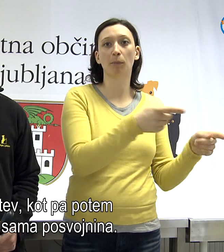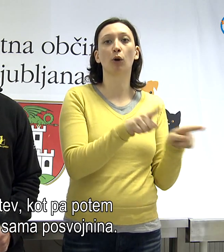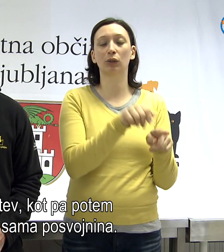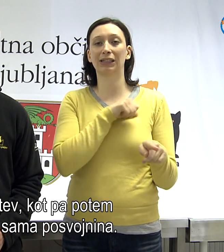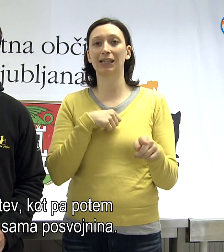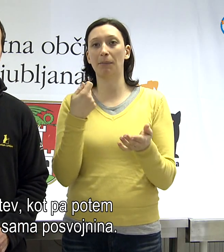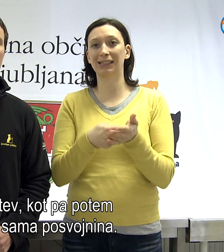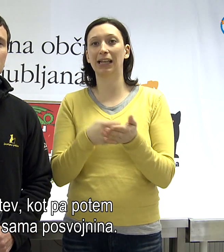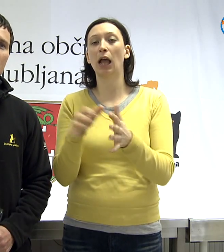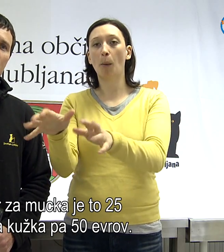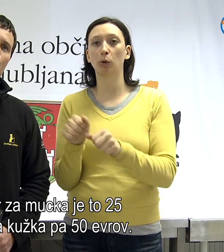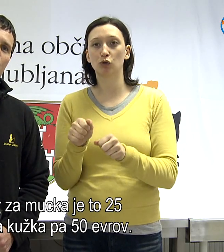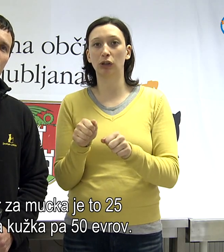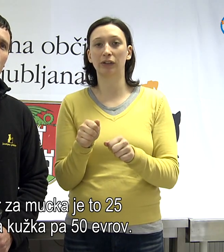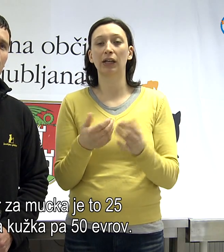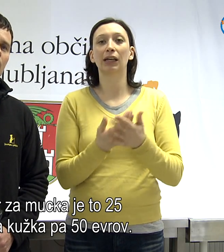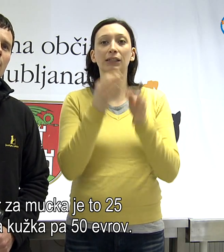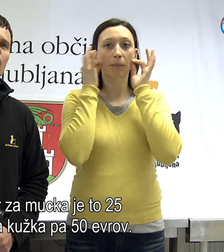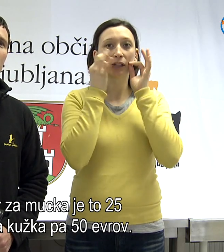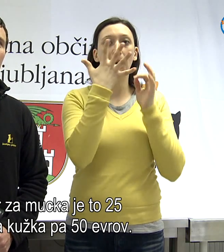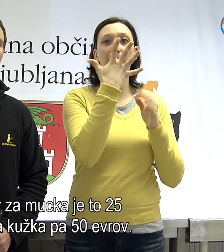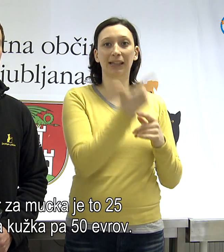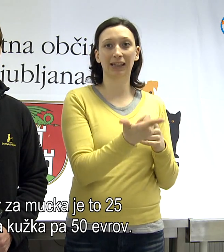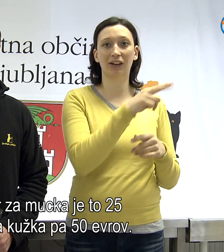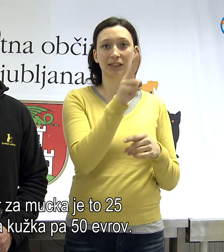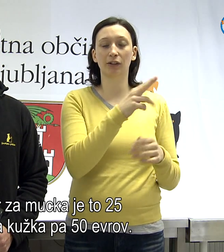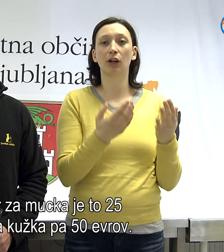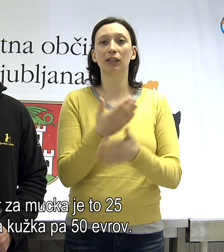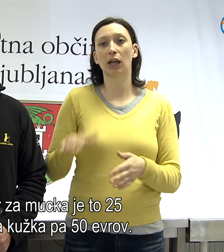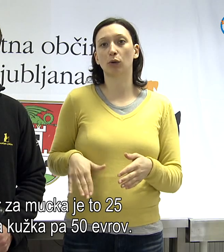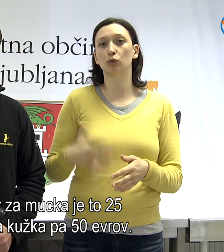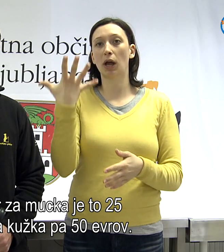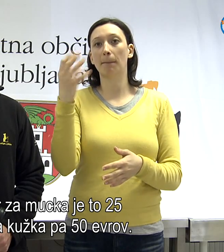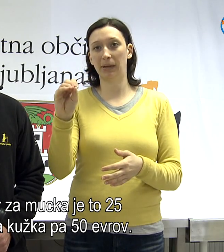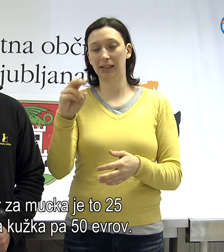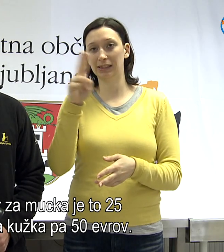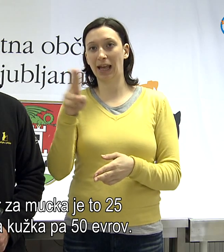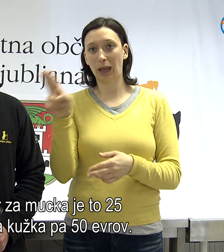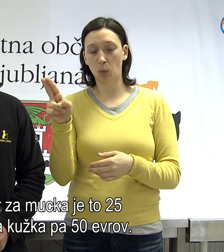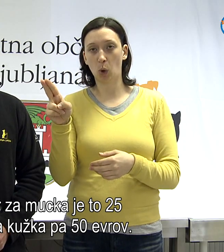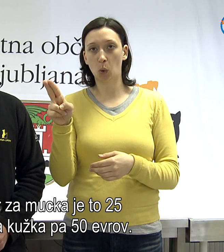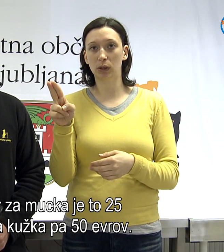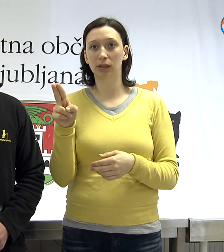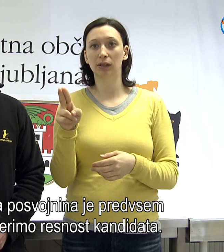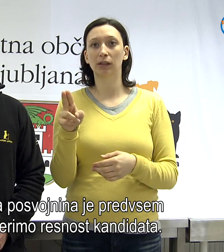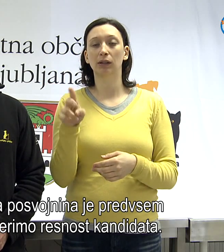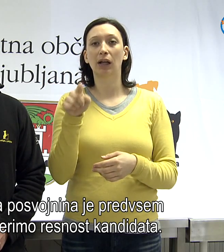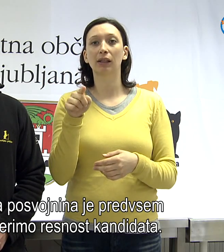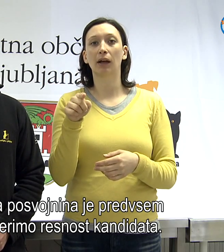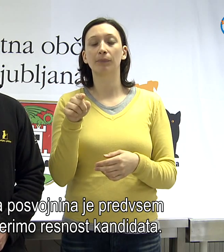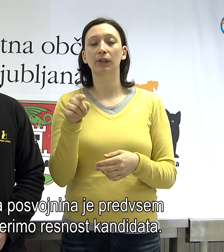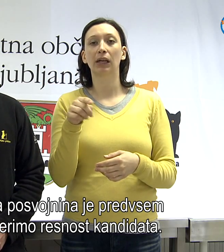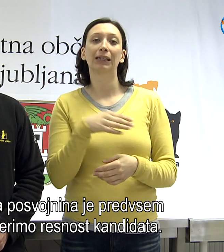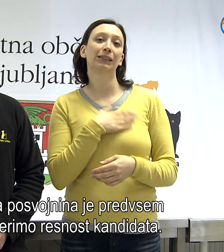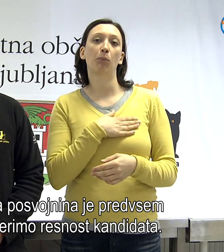sama posvojnina. In sicer za muca je to 25 €, za kužata pa 50 €. Ta